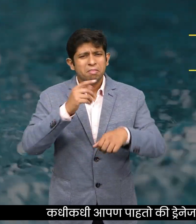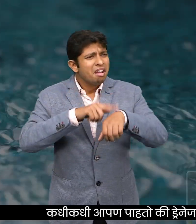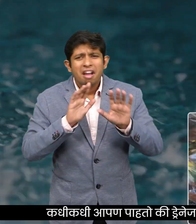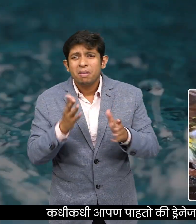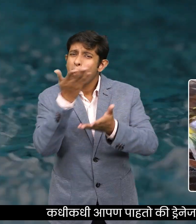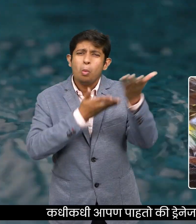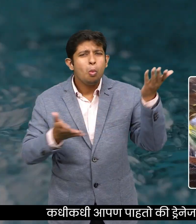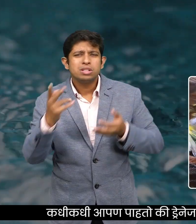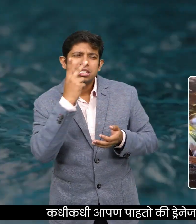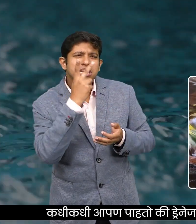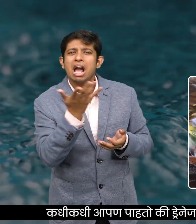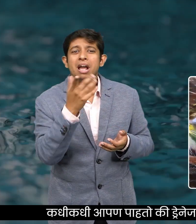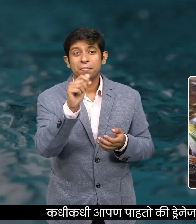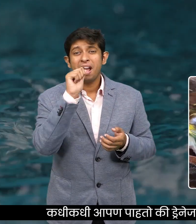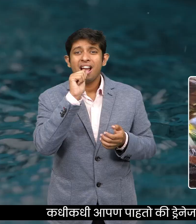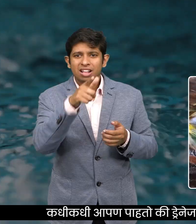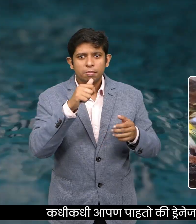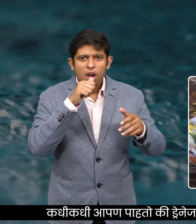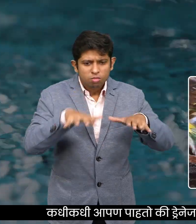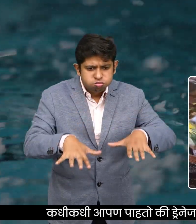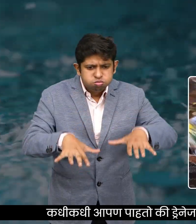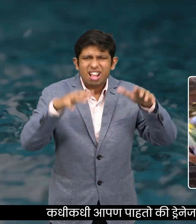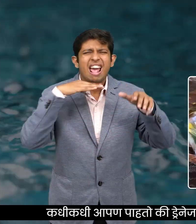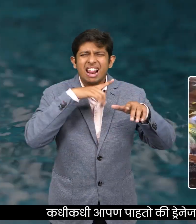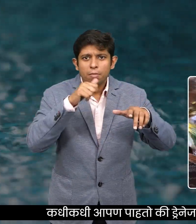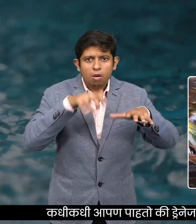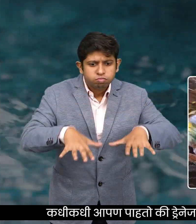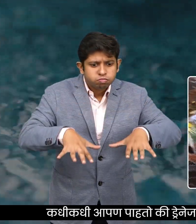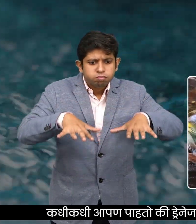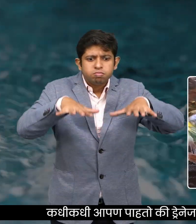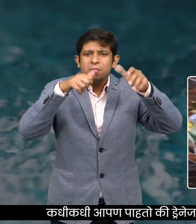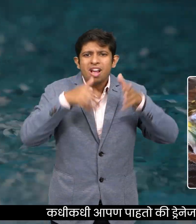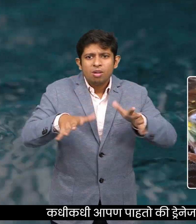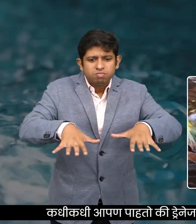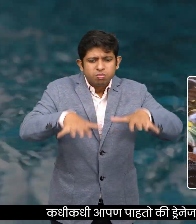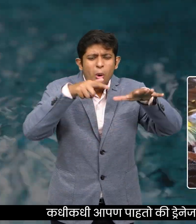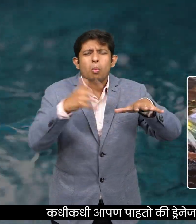कधीकधी आपण पाहतो की ड्रेनेज कॅल्व्हॉयमध्ये पाणी अडकलेले असते. का?